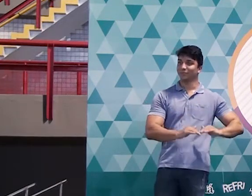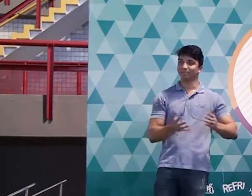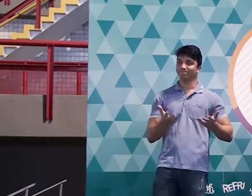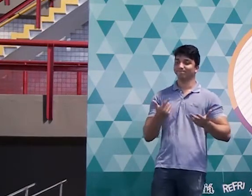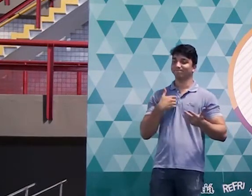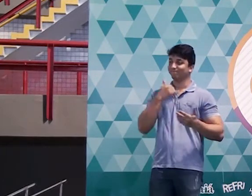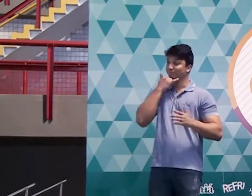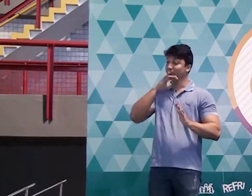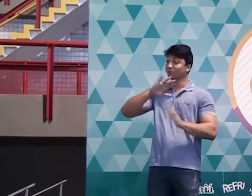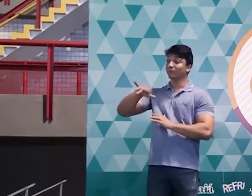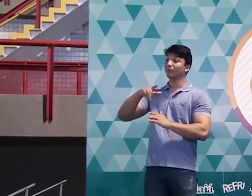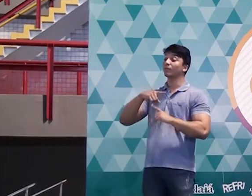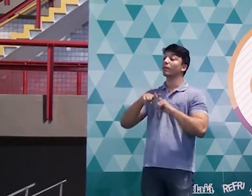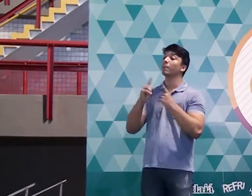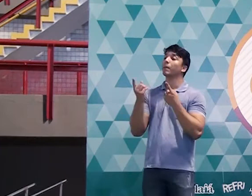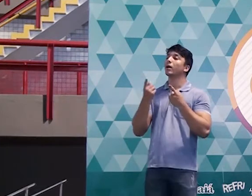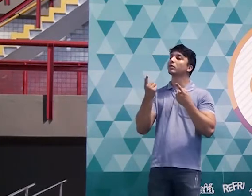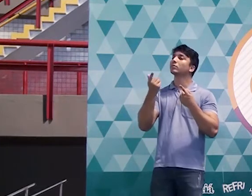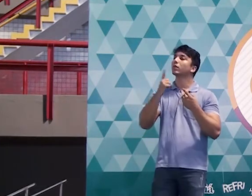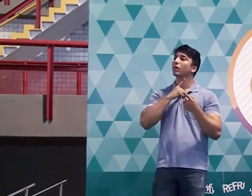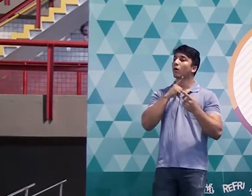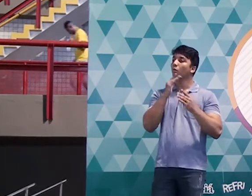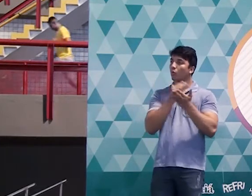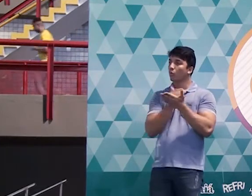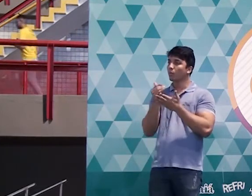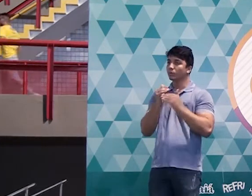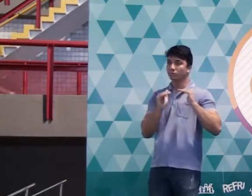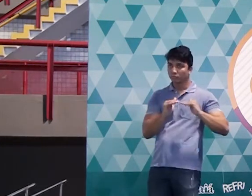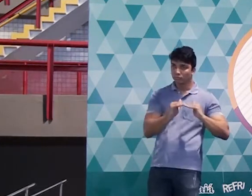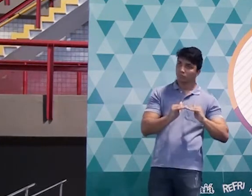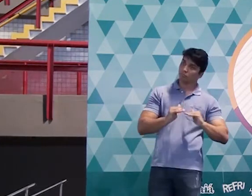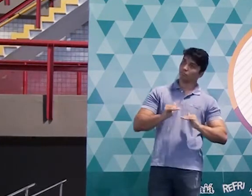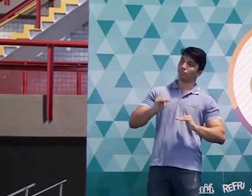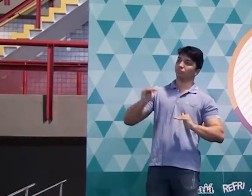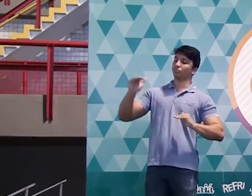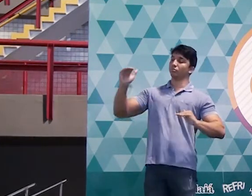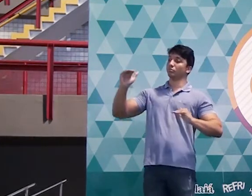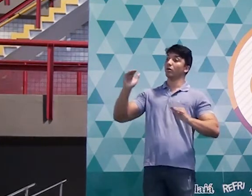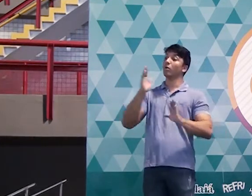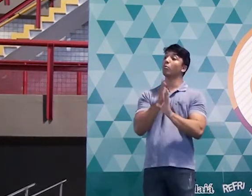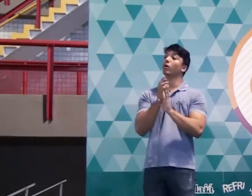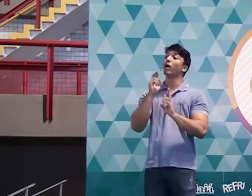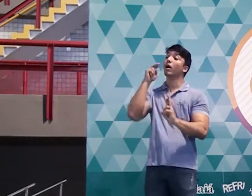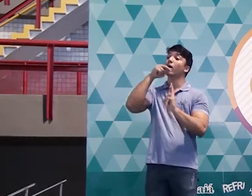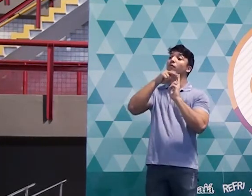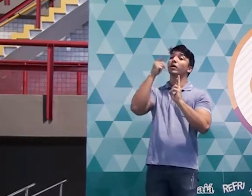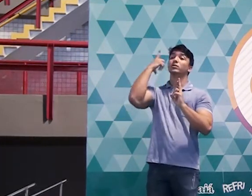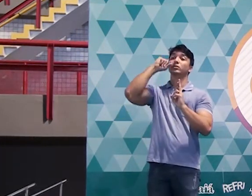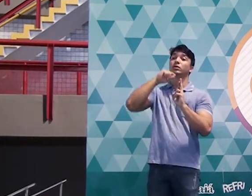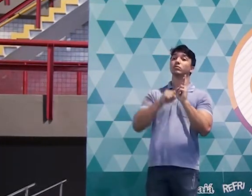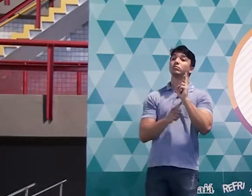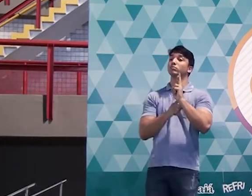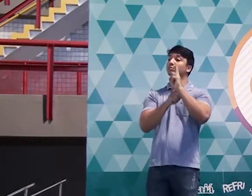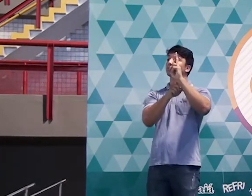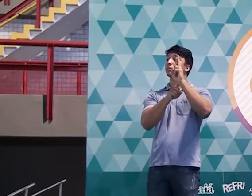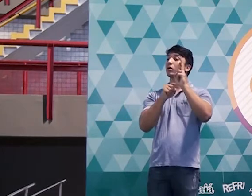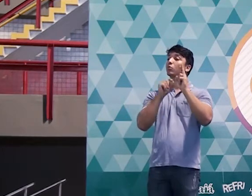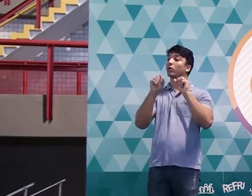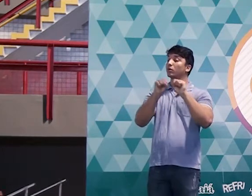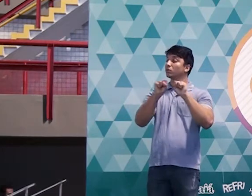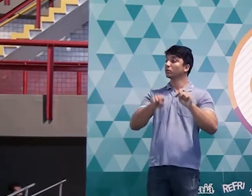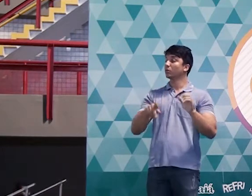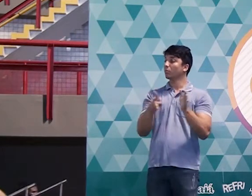certo? Mas você não vai da baixa para alta, é porque a gente usa como referência o